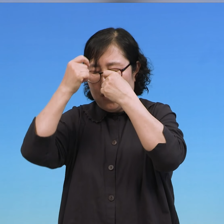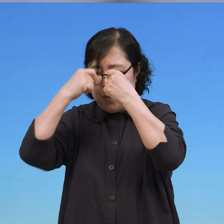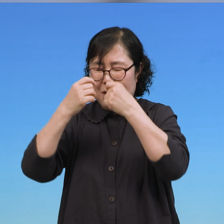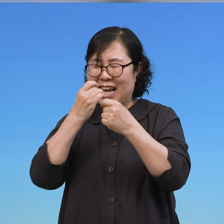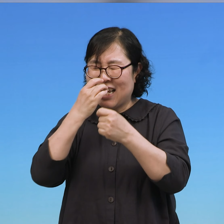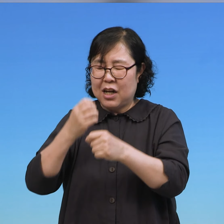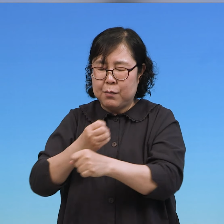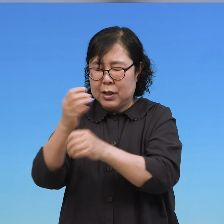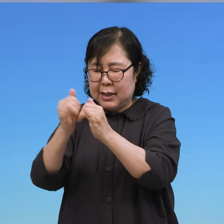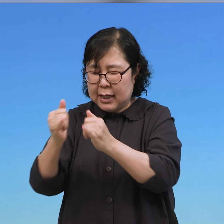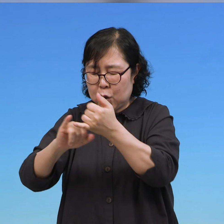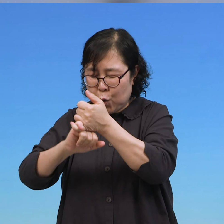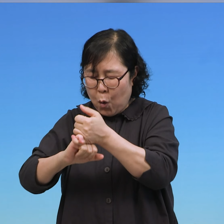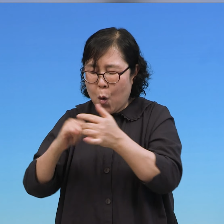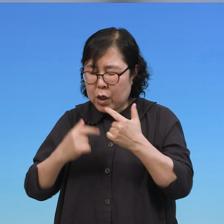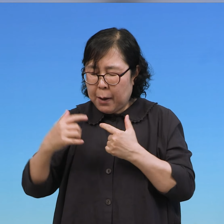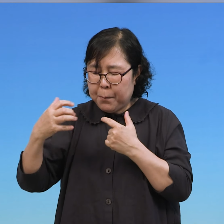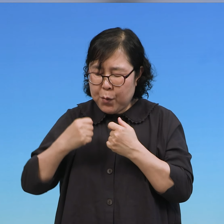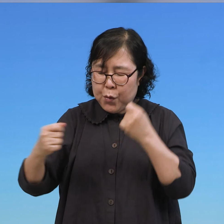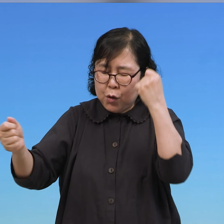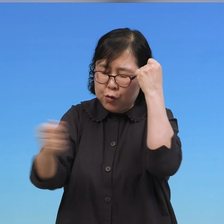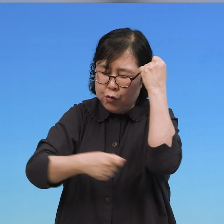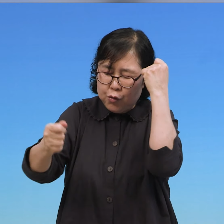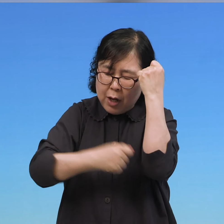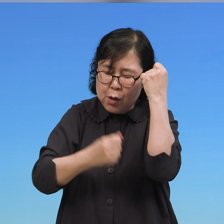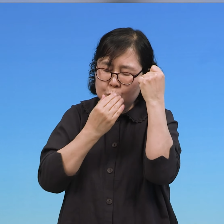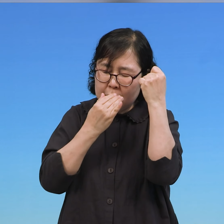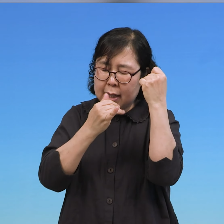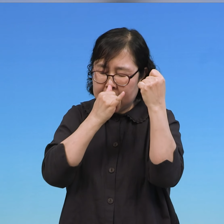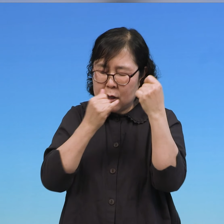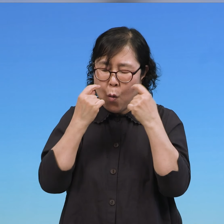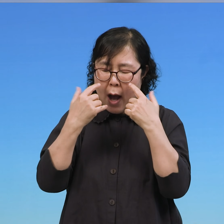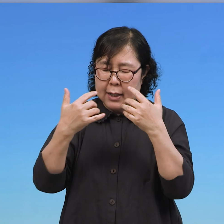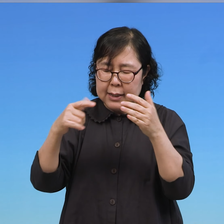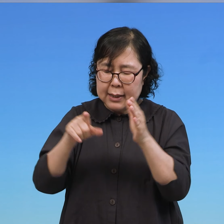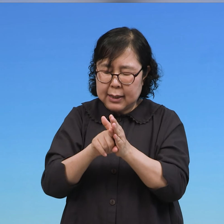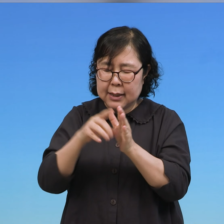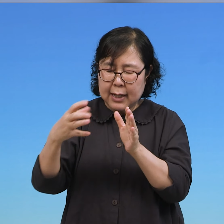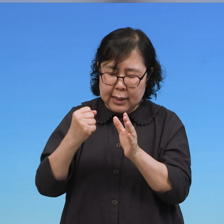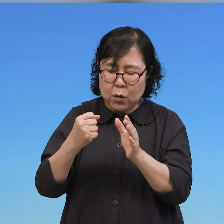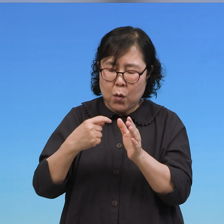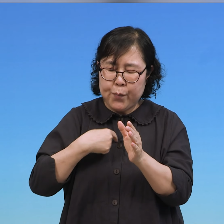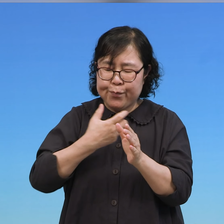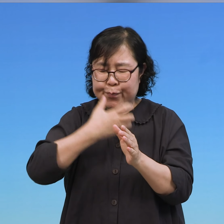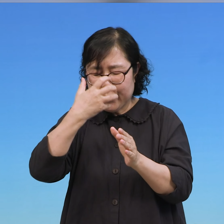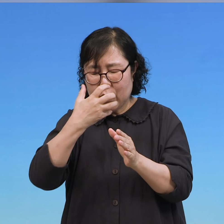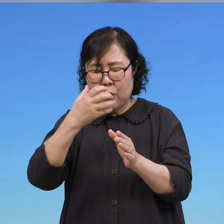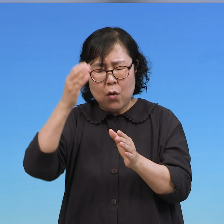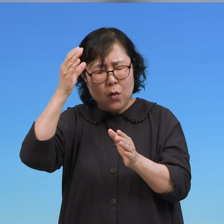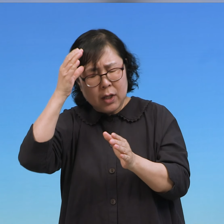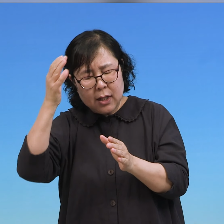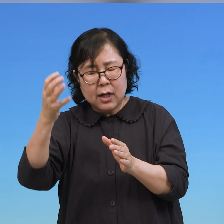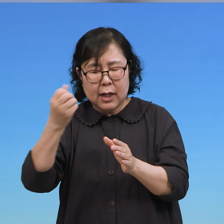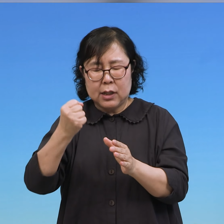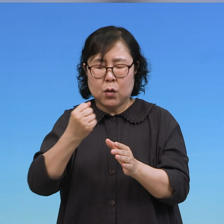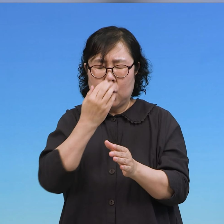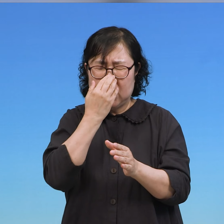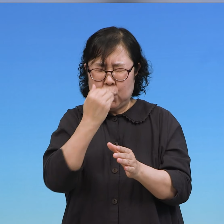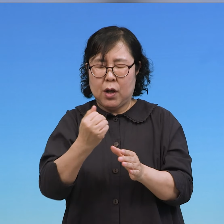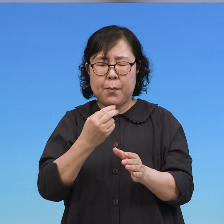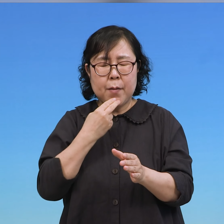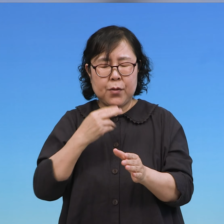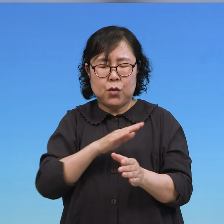씨를 뿌린 자들이 반드시 기쁨으로 단을 거둔다는 확신을 가지고 이 꿈을 꾸면서 하나님, 권태스럽지 않은